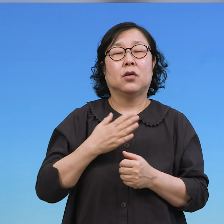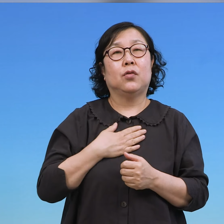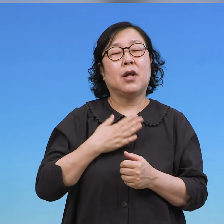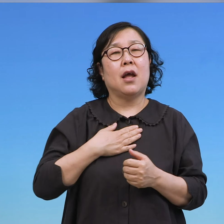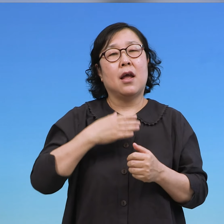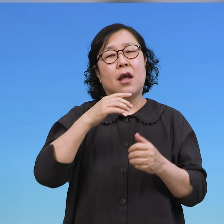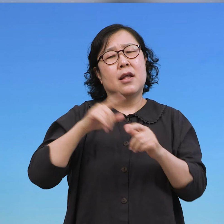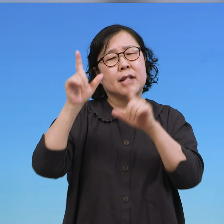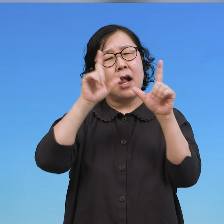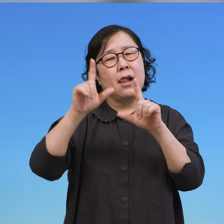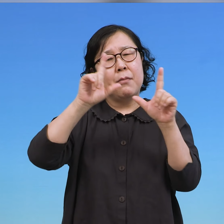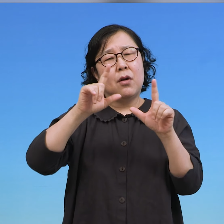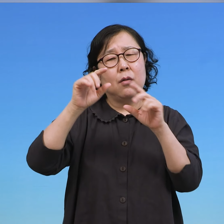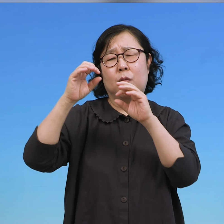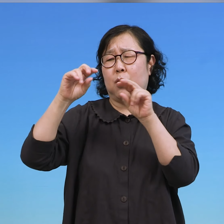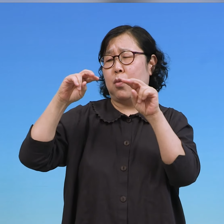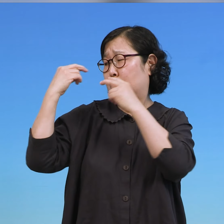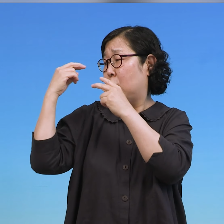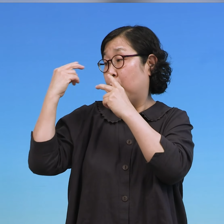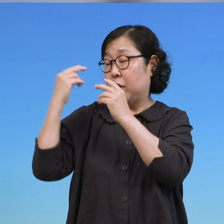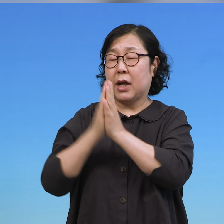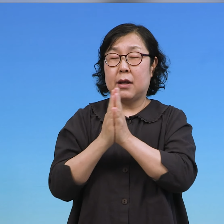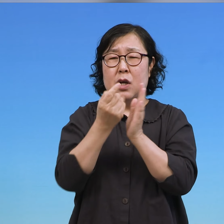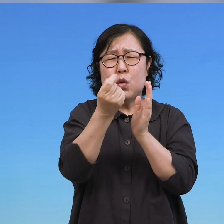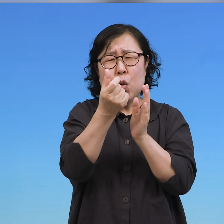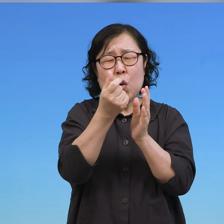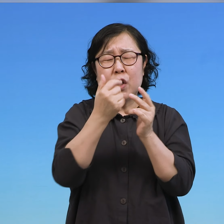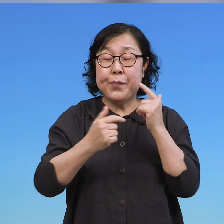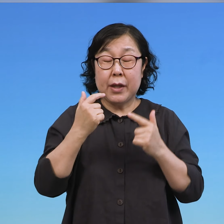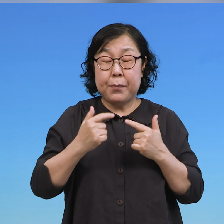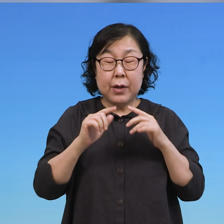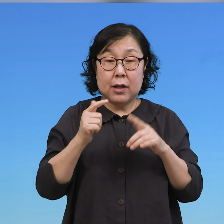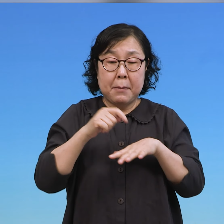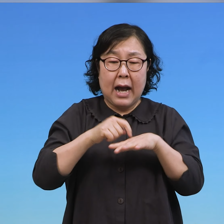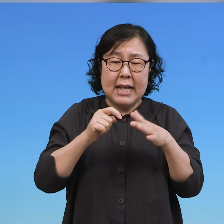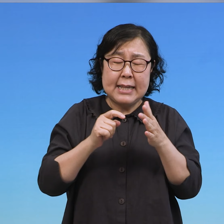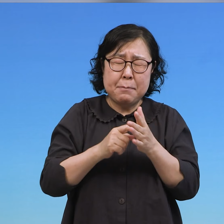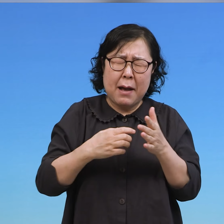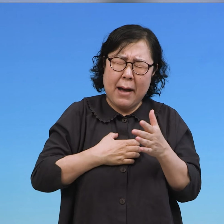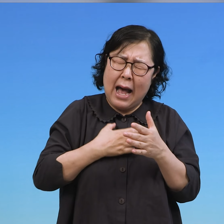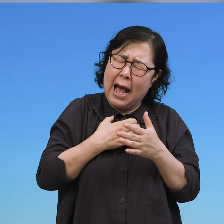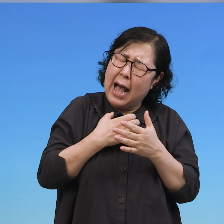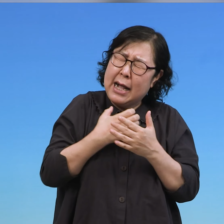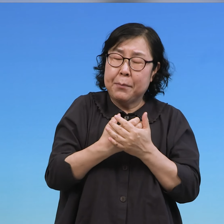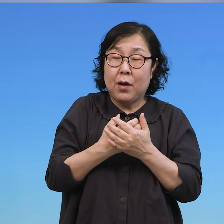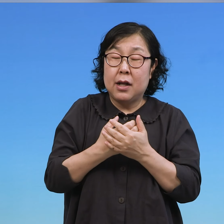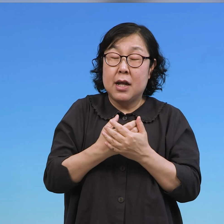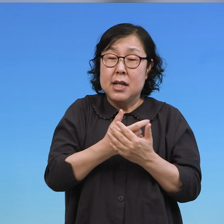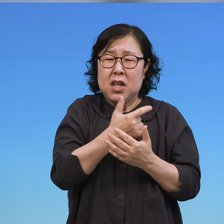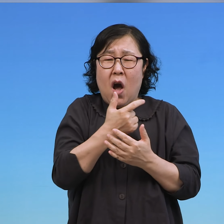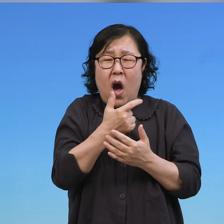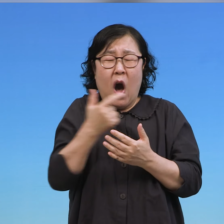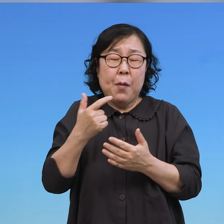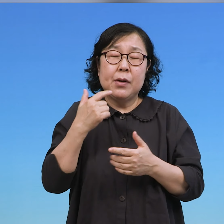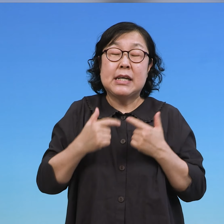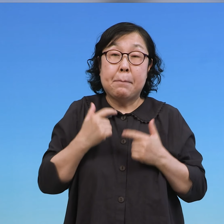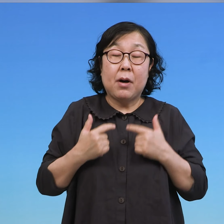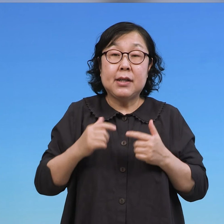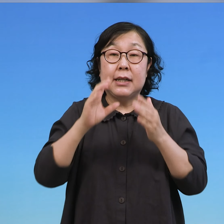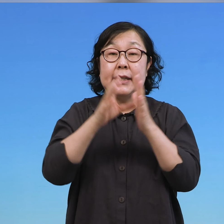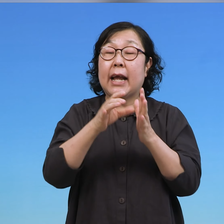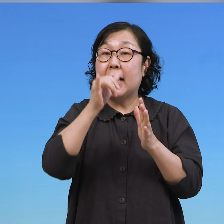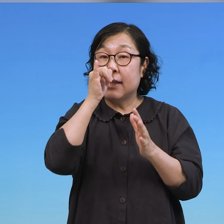지난 생애를 쭉 되돌아보니까 그냥 조금 기쁜 게 아니고 막 그냥 가슴이 벅찰 정도로 기뻤던 순간들이